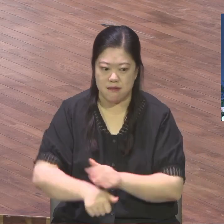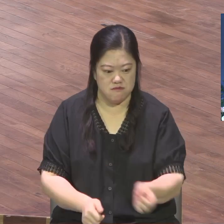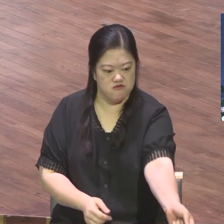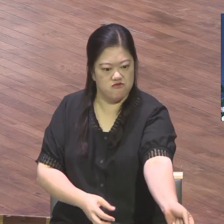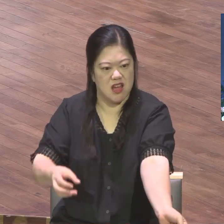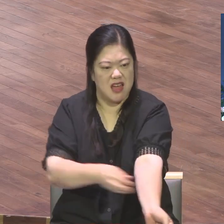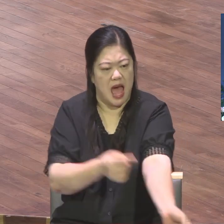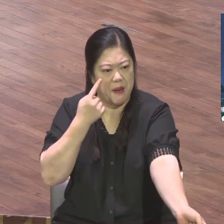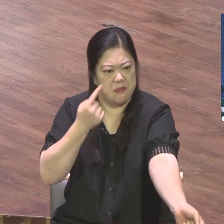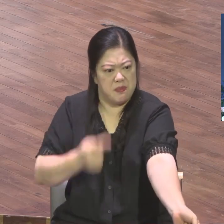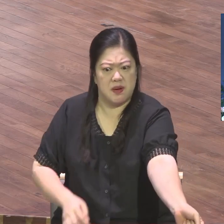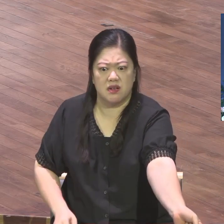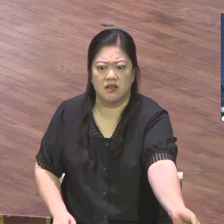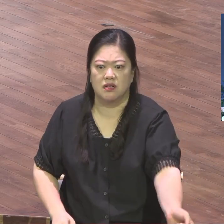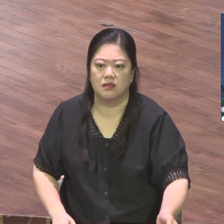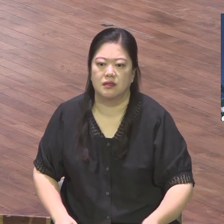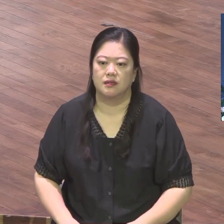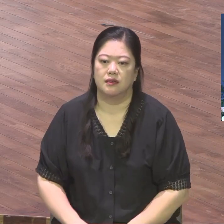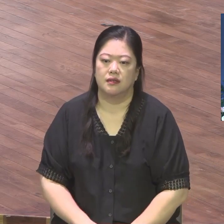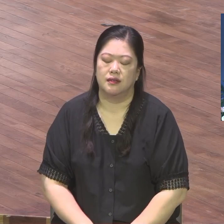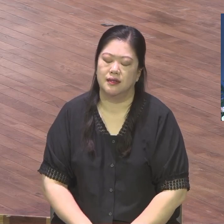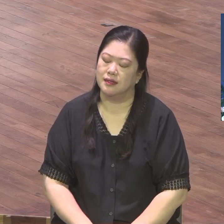독뱀에 물렸잖아요. 털털 털어버리니까